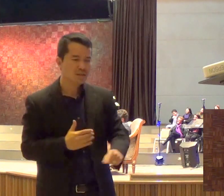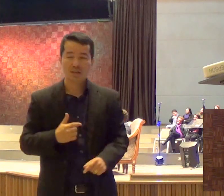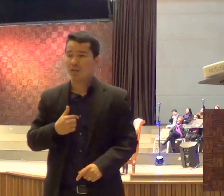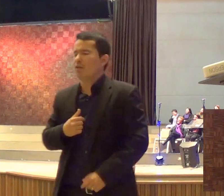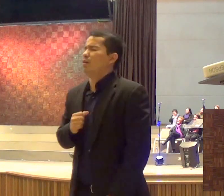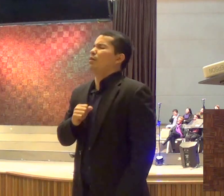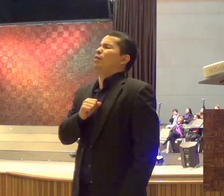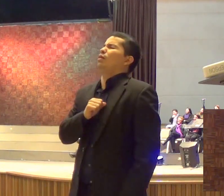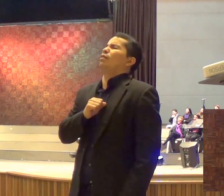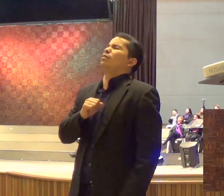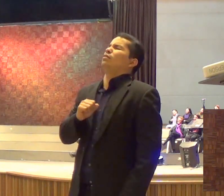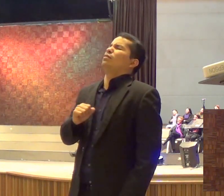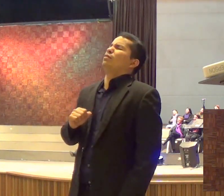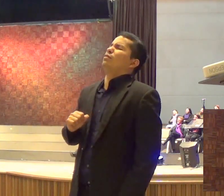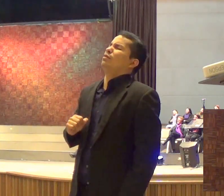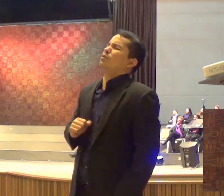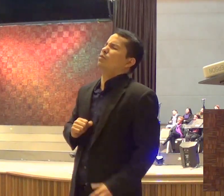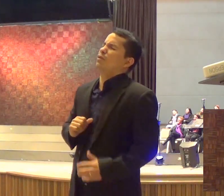Senhor Jesus